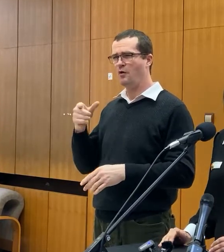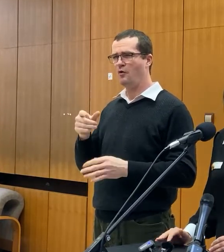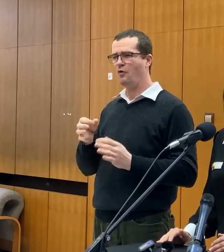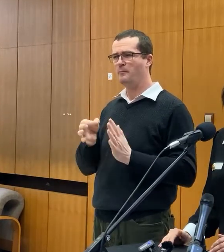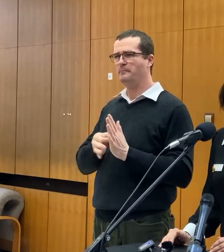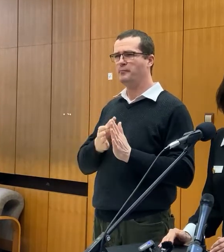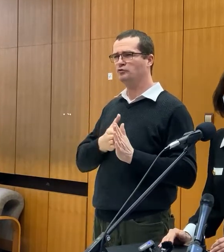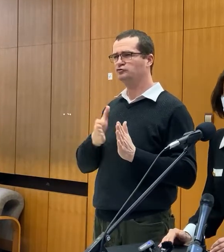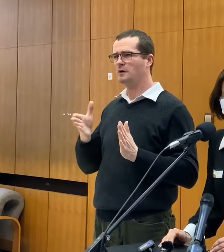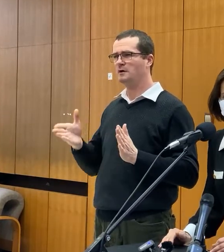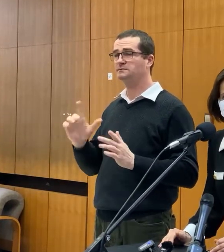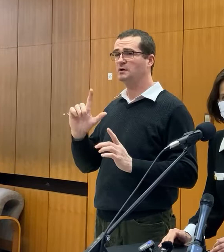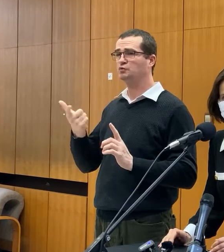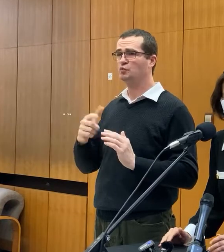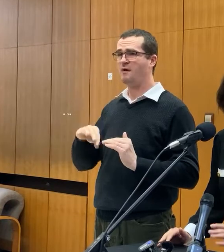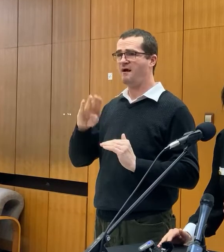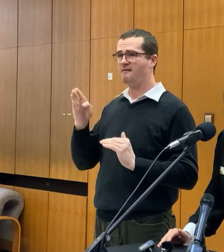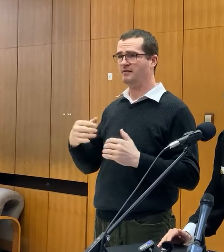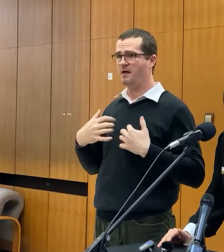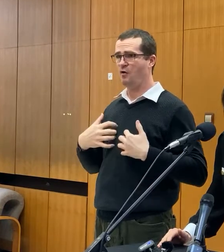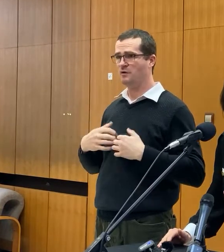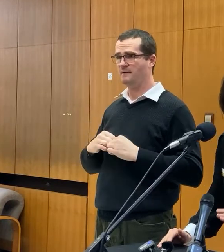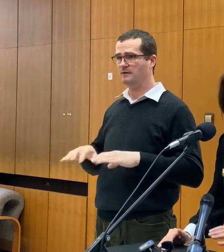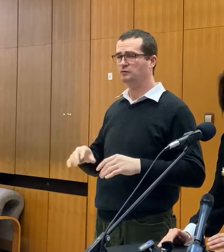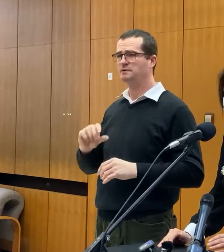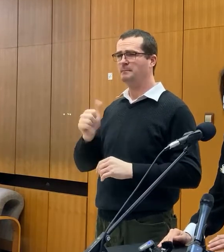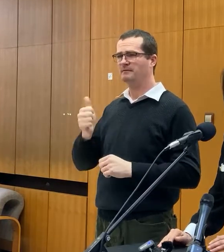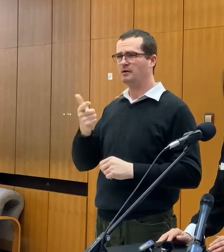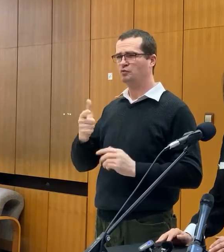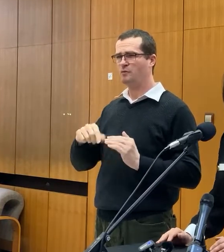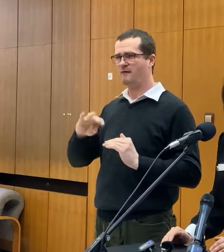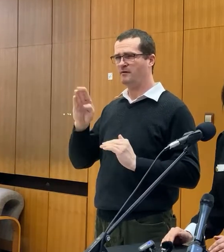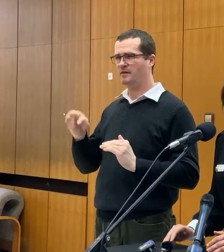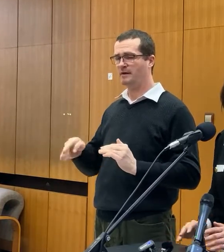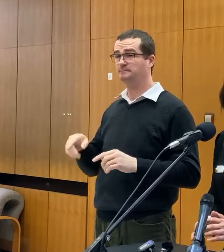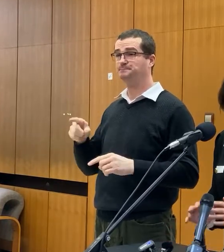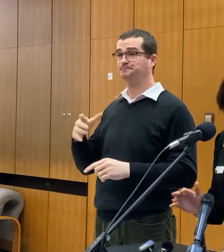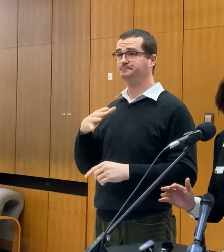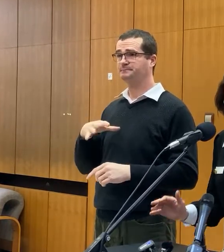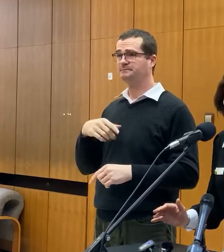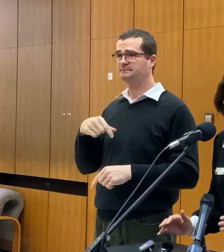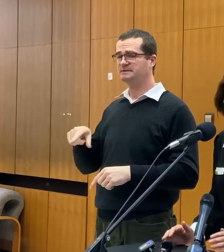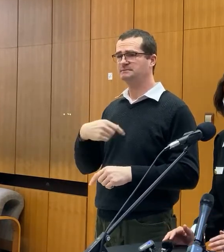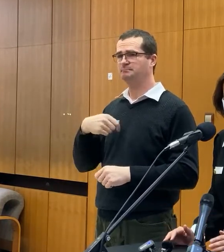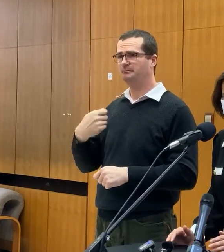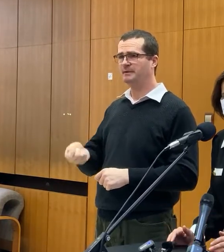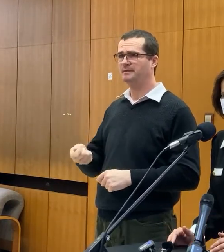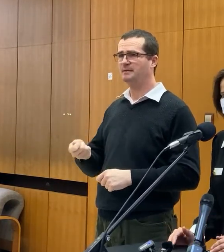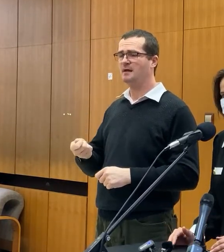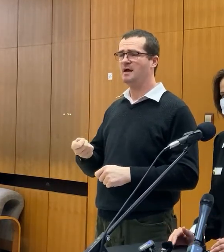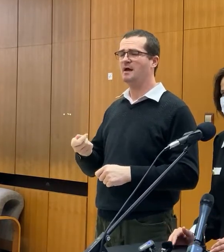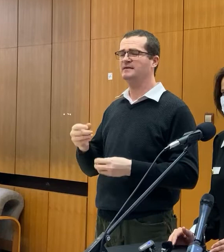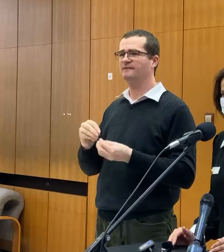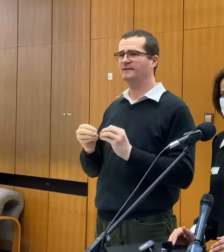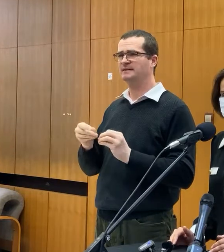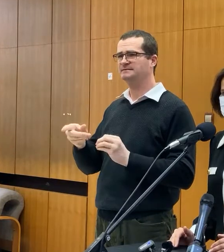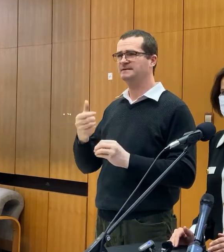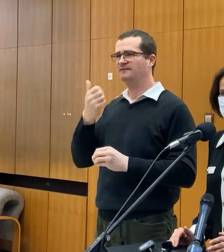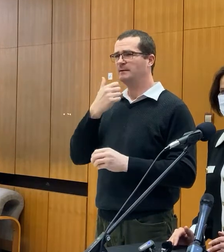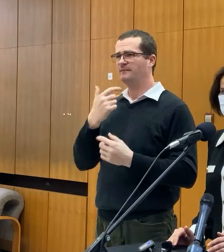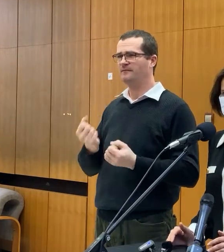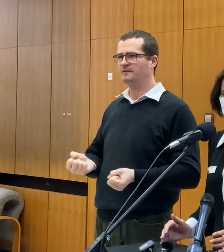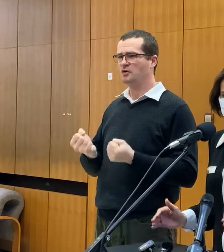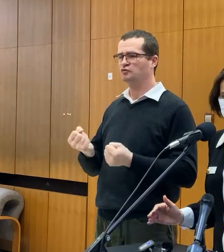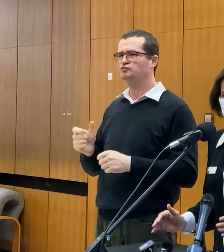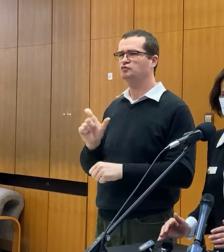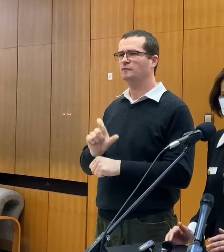počas druhej vlny pandémie. To bol na prelome prvej a druhej vlny, kedy sme chceli dať nástroj pre podniky v ťažkostiach s